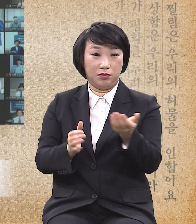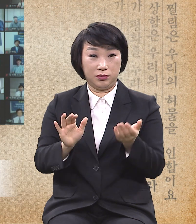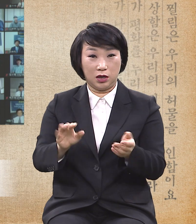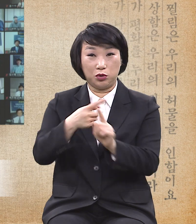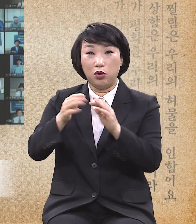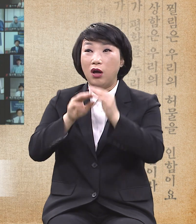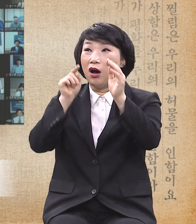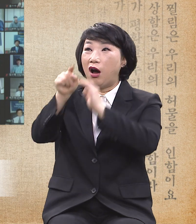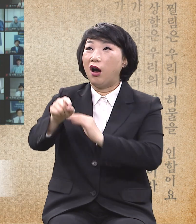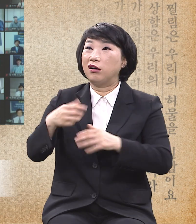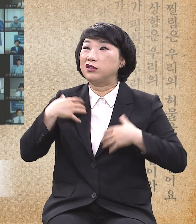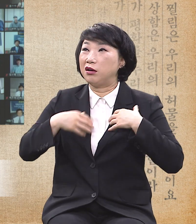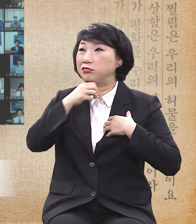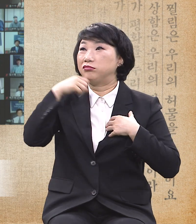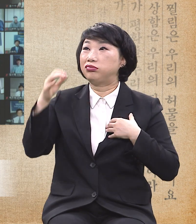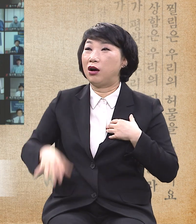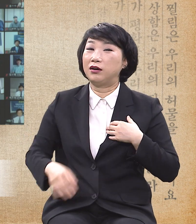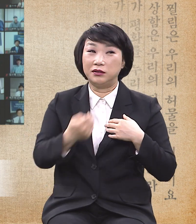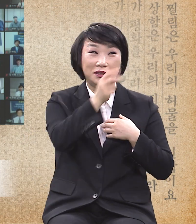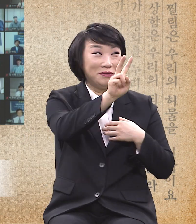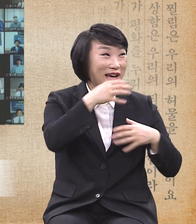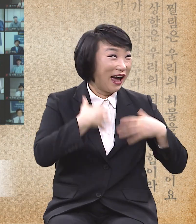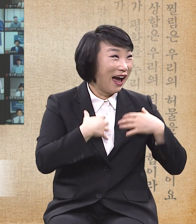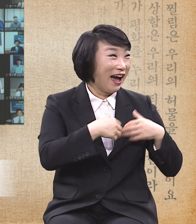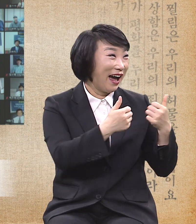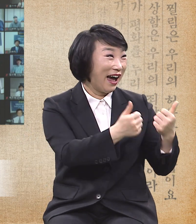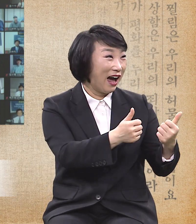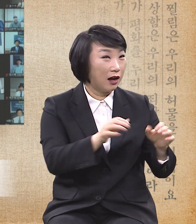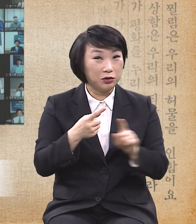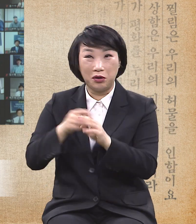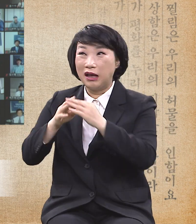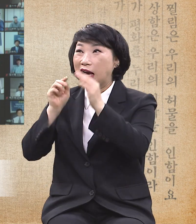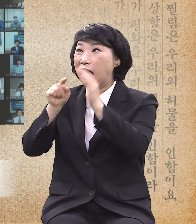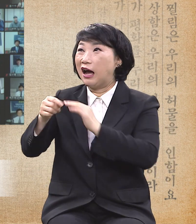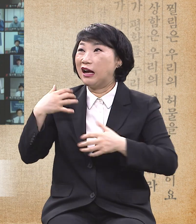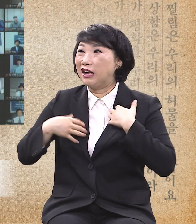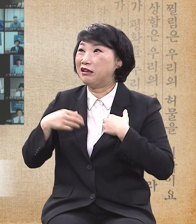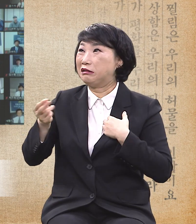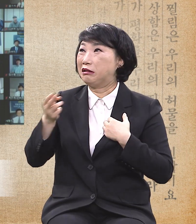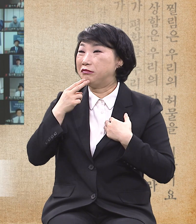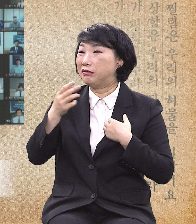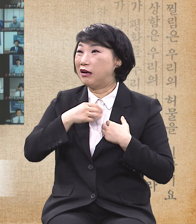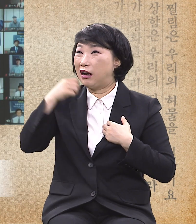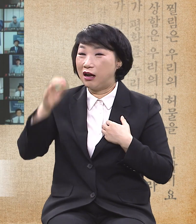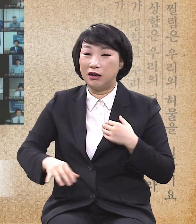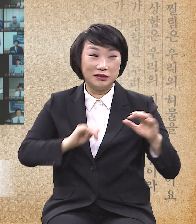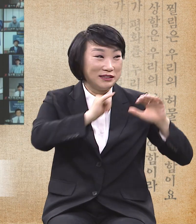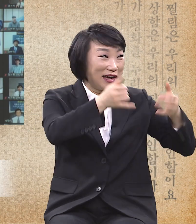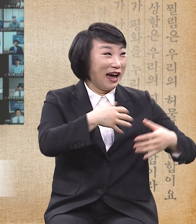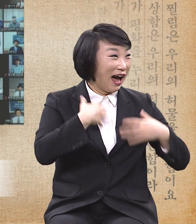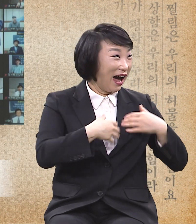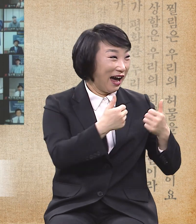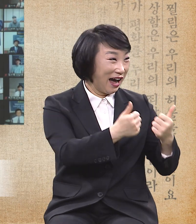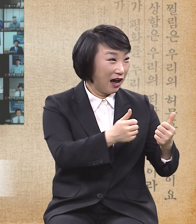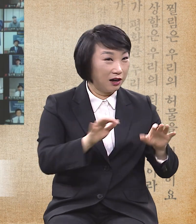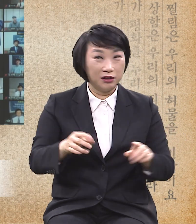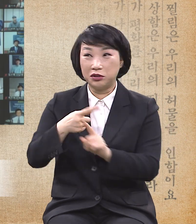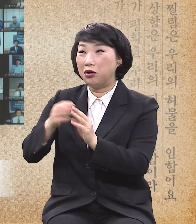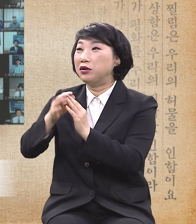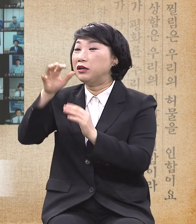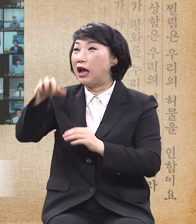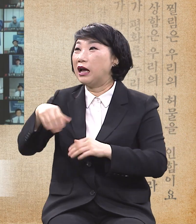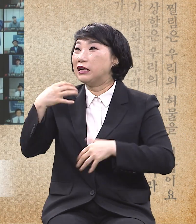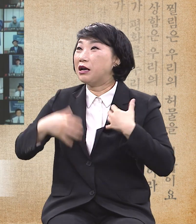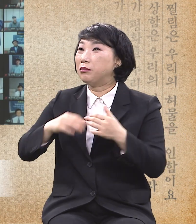가야 재미도 없잖아. 텔레비 가야 재미있잖아. 교회 가야 재미가 없잖아. 세상에 더 재미있잖아. 교회 무슨